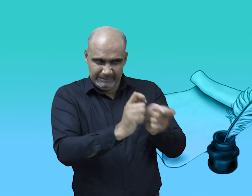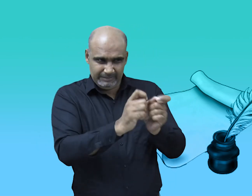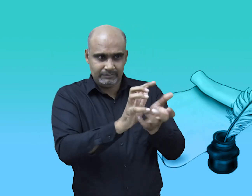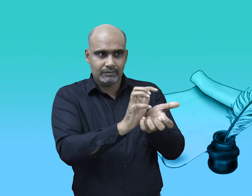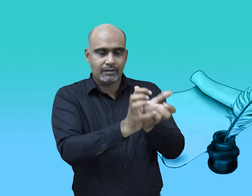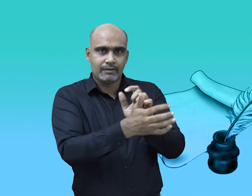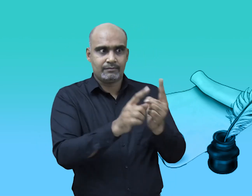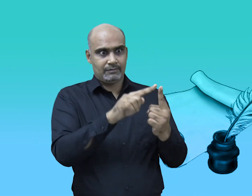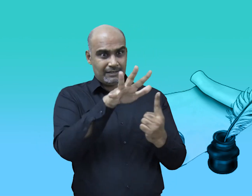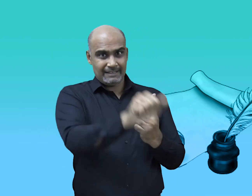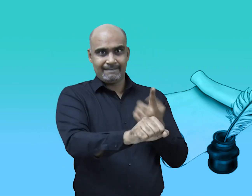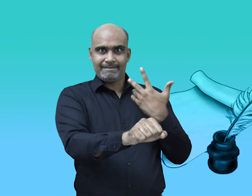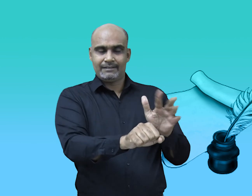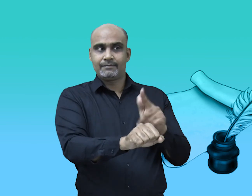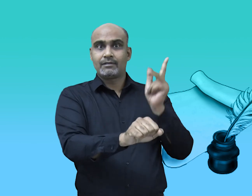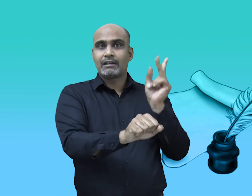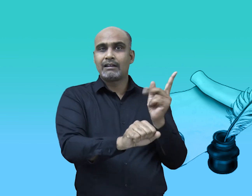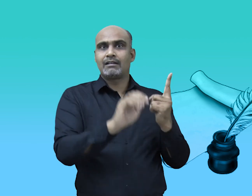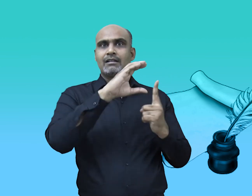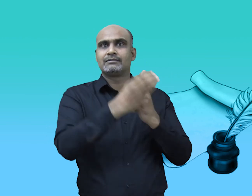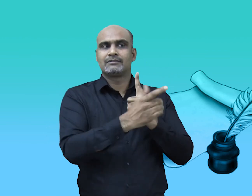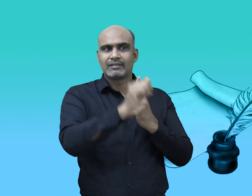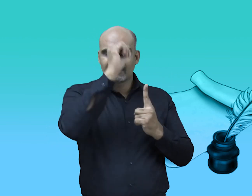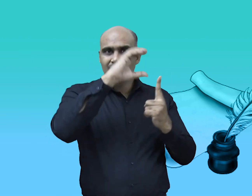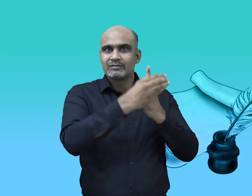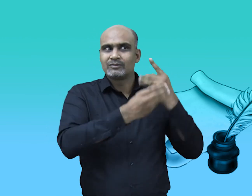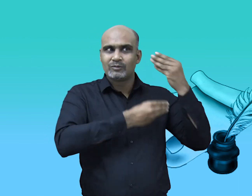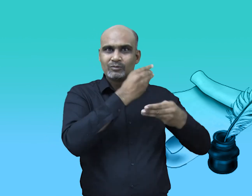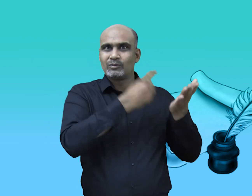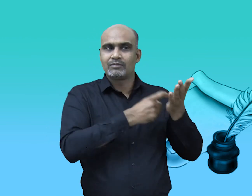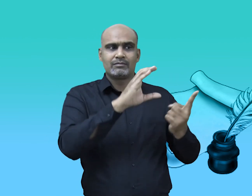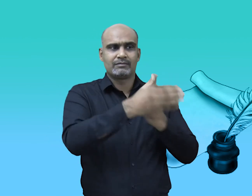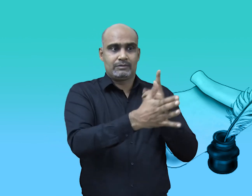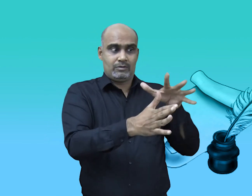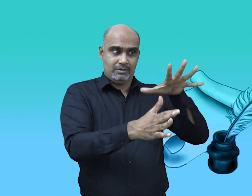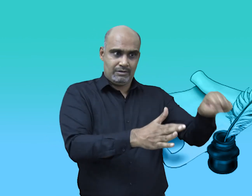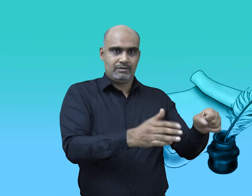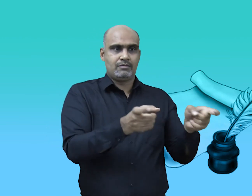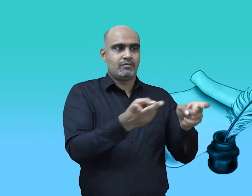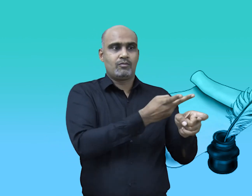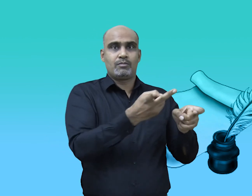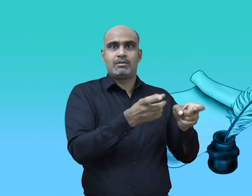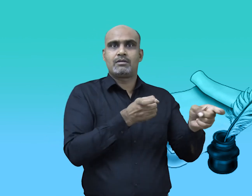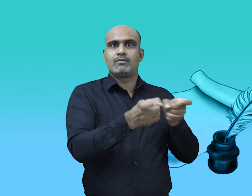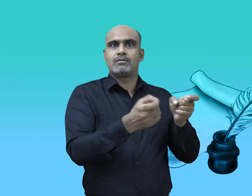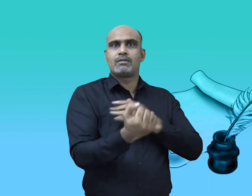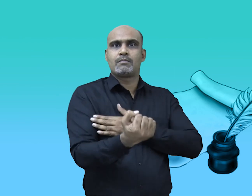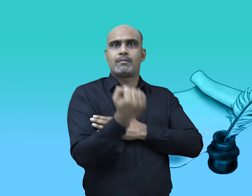हैं। फिर वे उनकी अर्थव्यवस्था पर हमला करने के बाद उनकी संस्कृति पर कब्जा करते हैं और दोनों को प्रभावित